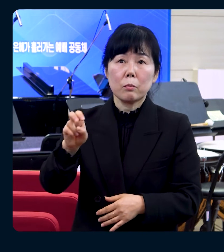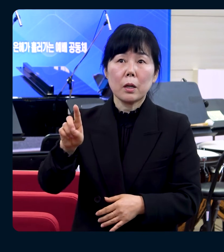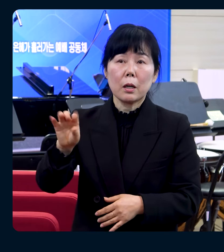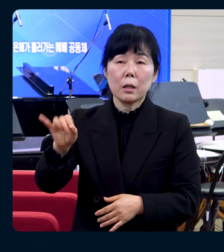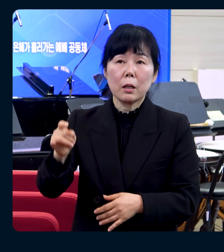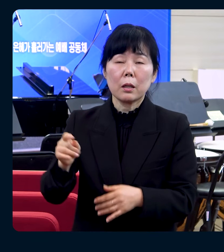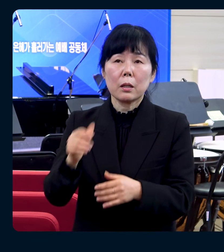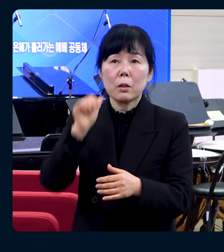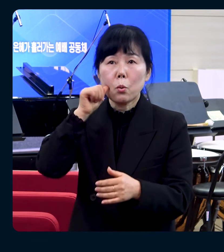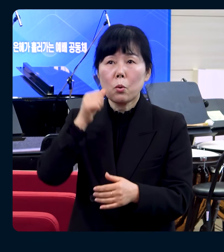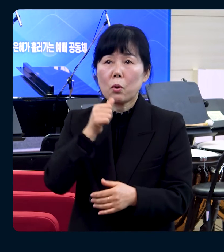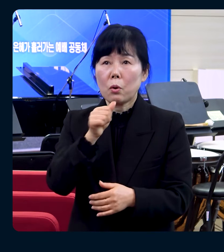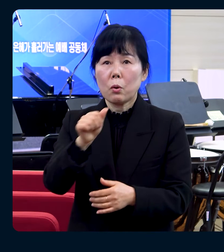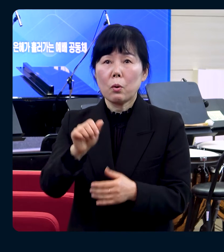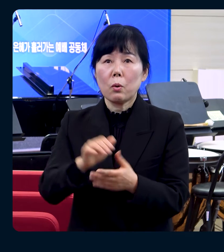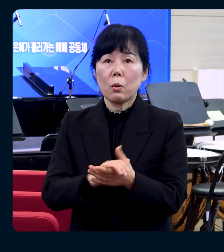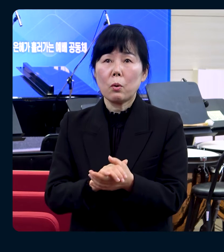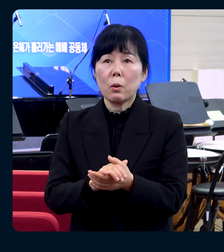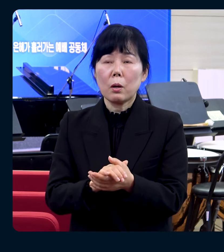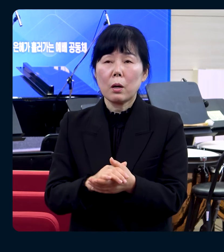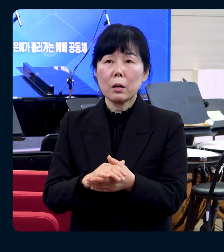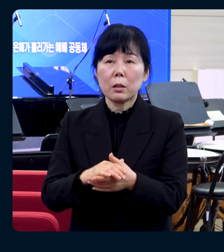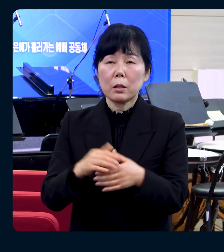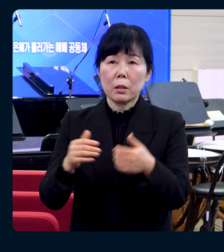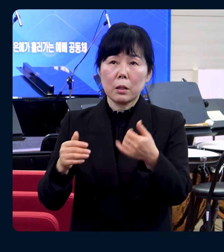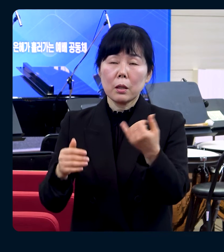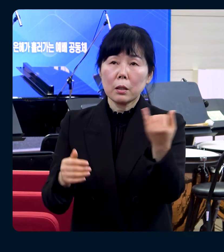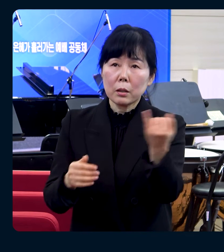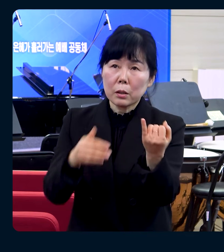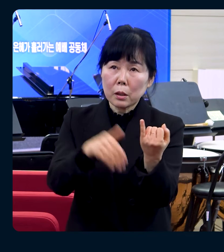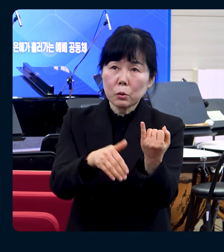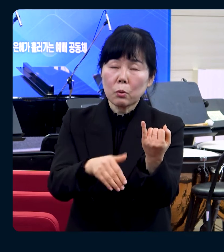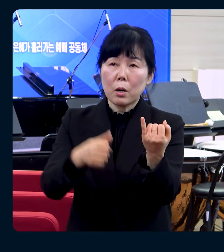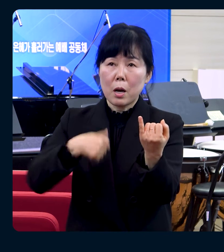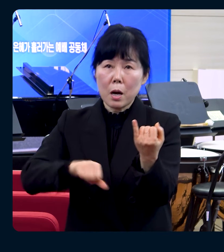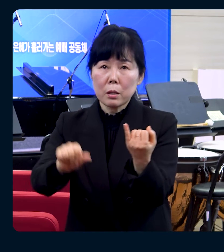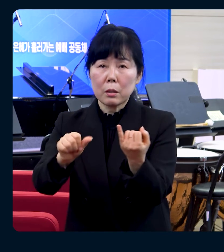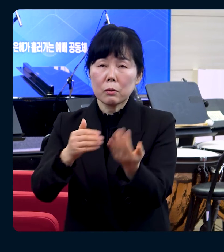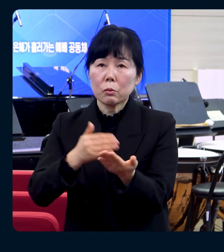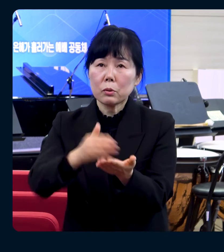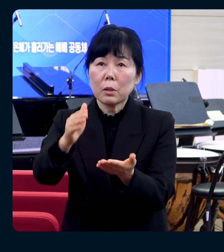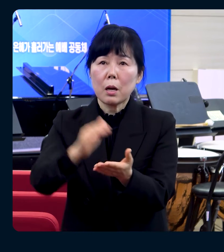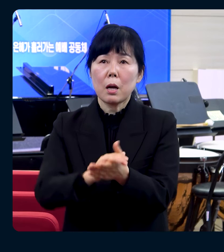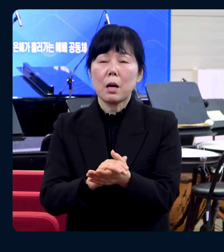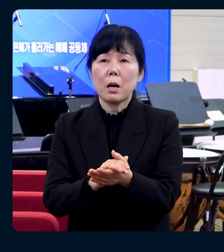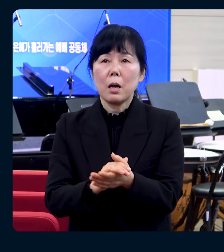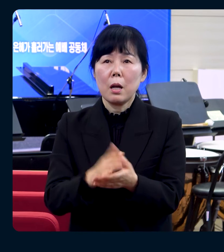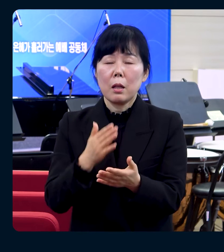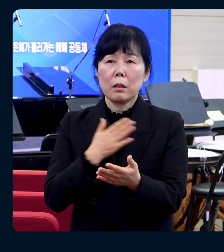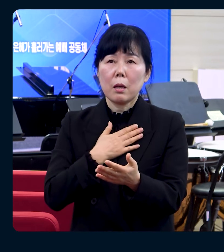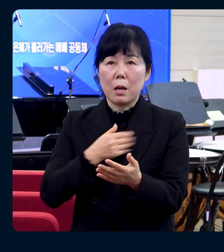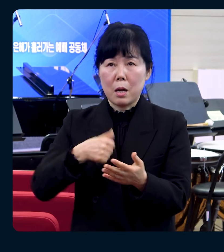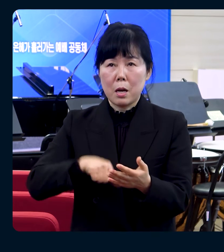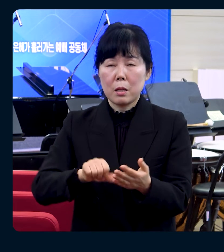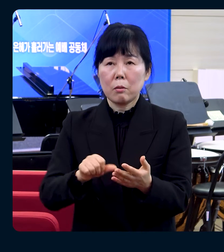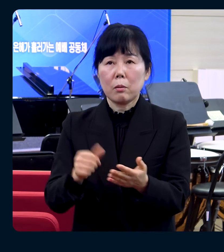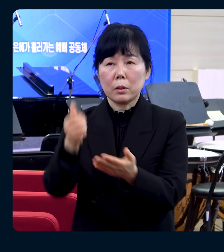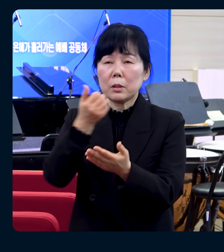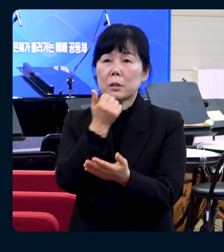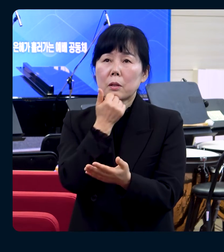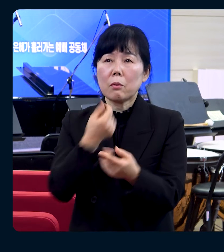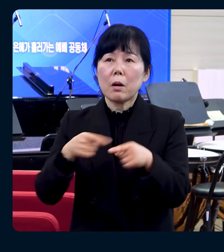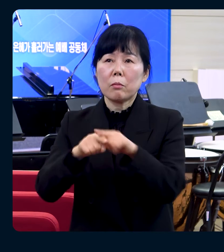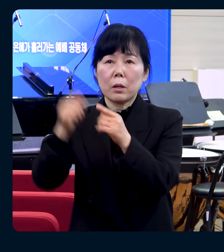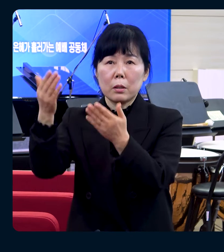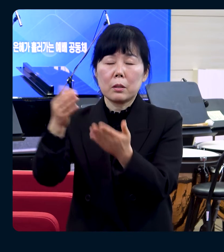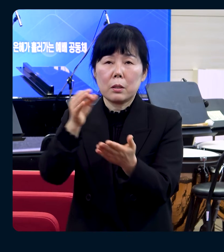놀리는지라. 그가 아브라함에게 이르되 이 여종과 그 아들을 내쫓으라. 이 종의 아들은 내 아들 이삭과